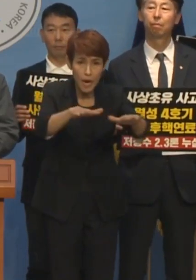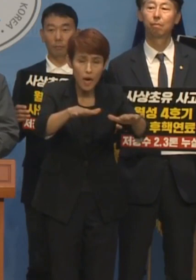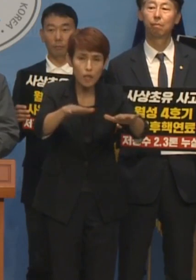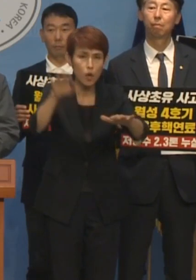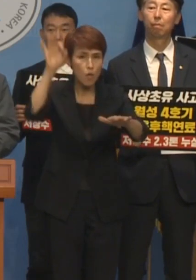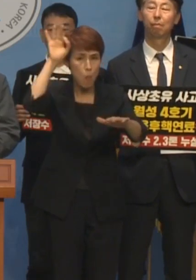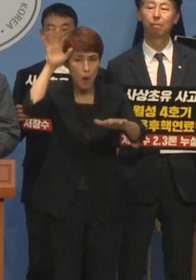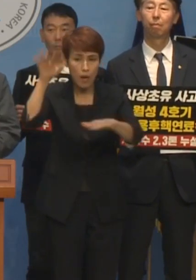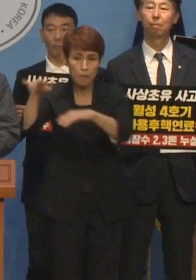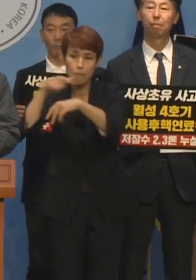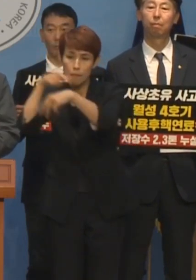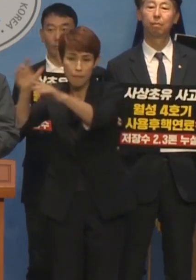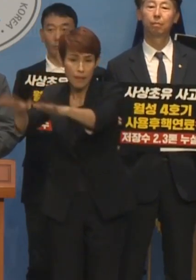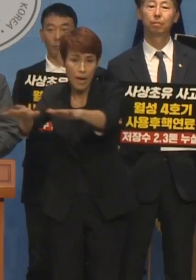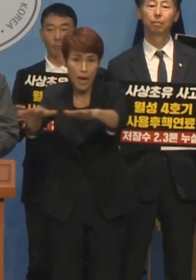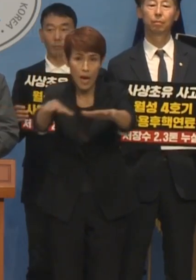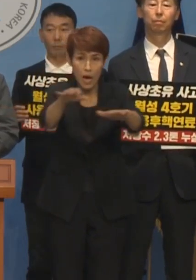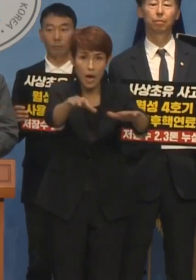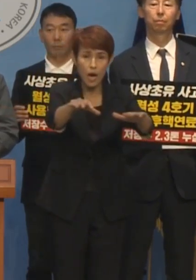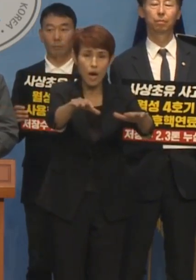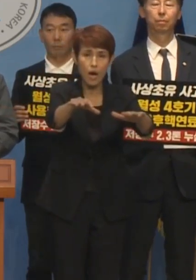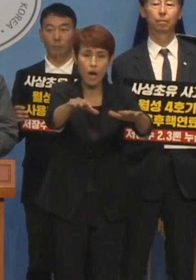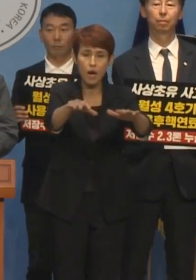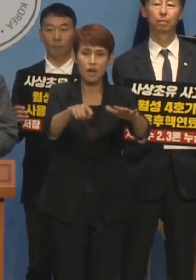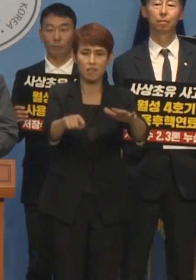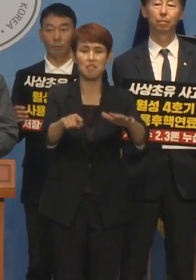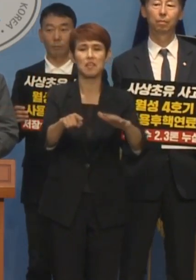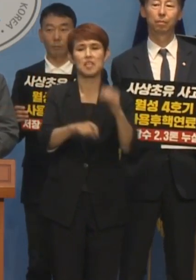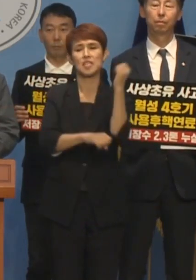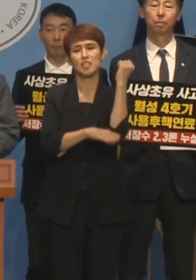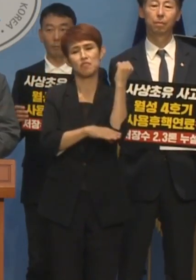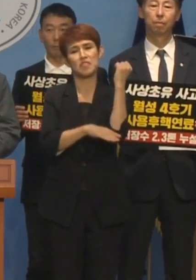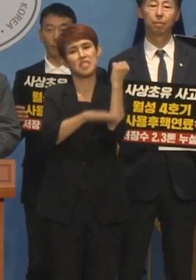해역 바닷물에서 세슘이 기준치 이하라서 안전하답니다.